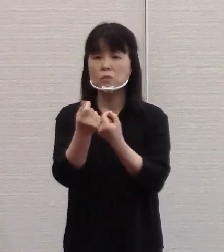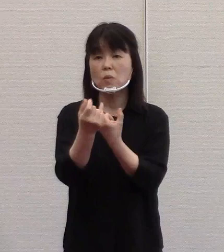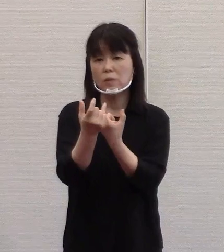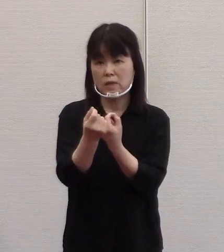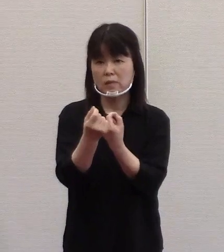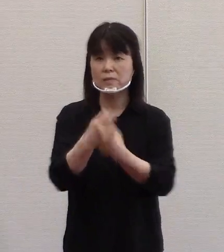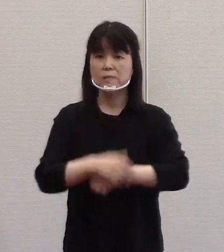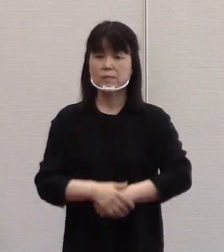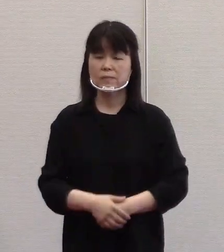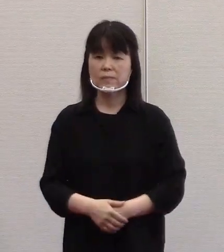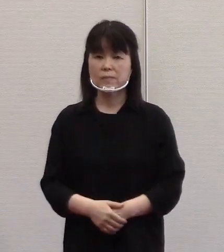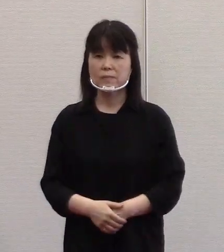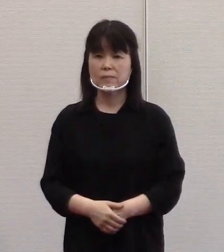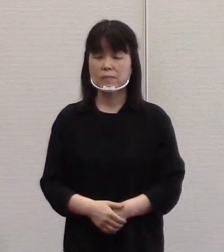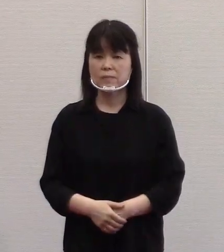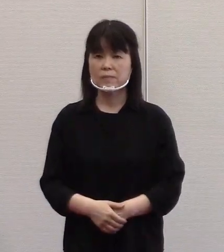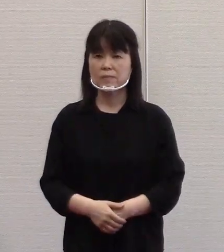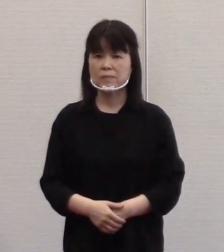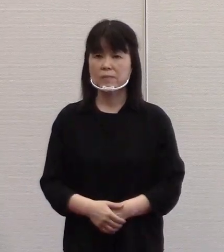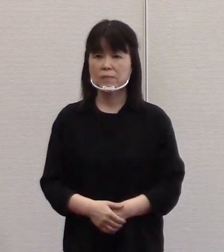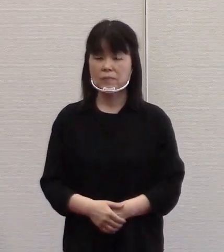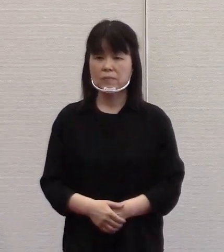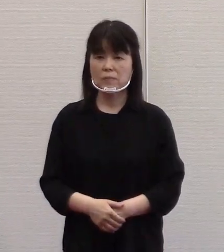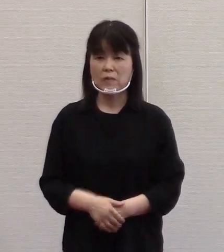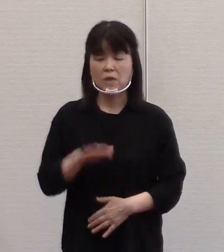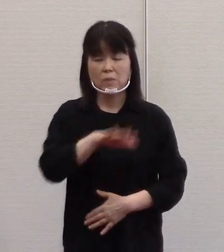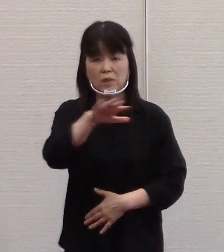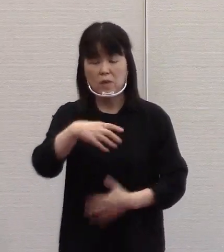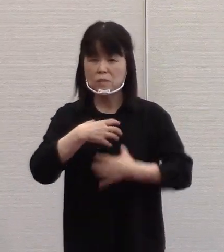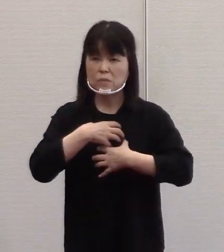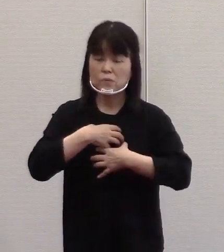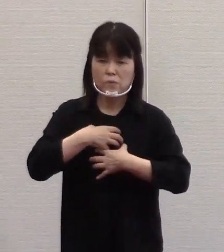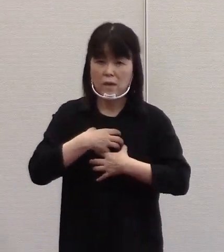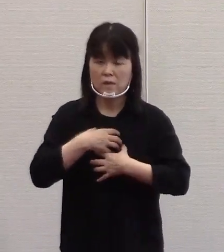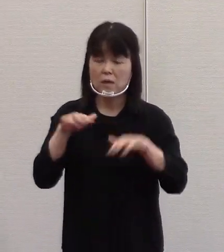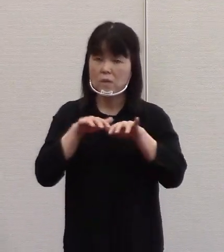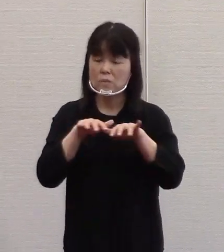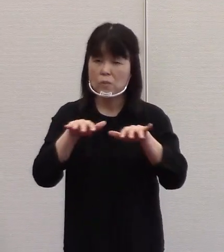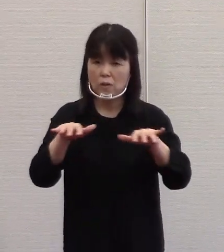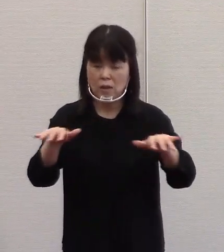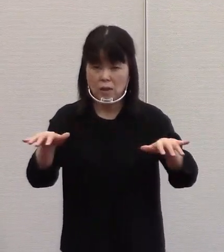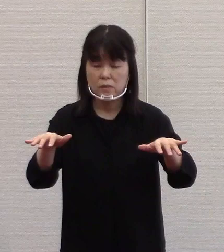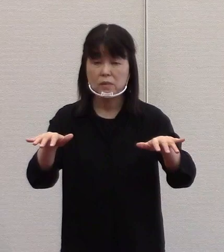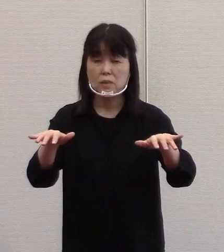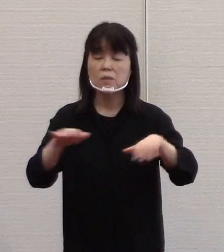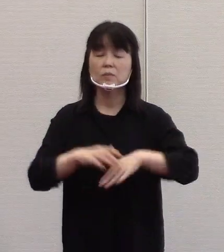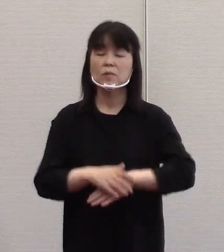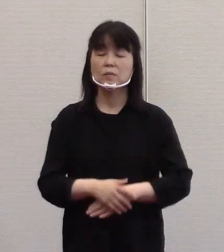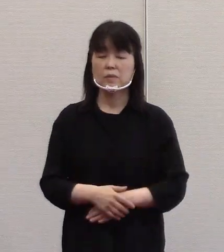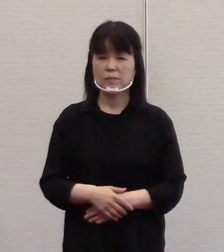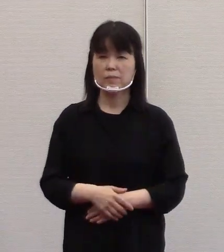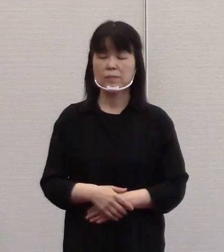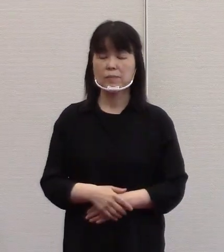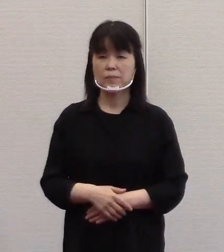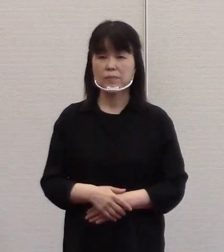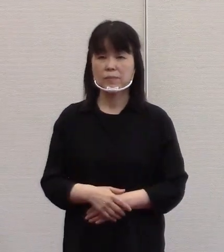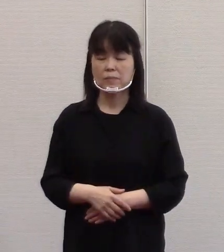。いろんな不安が広がってきていると思います。そういった皆さん